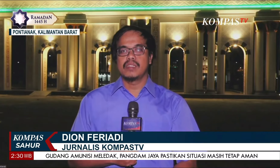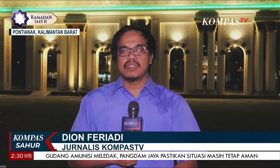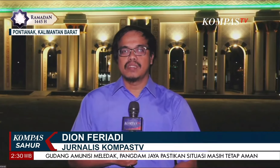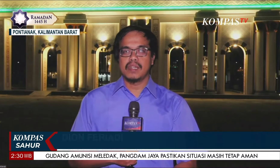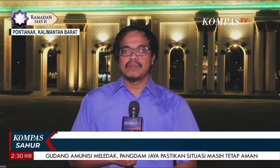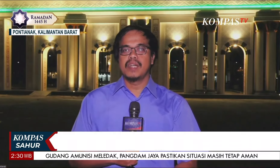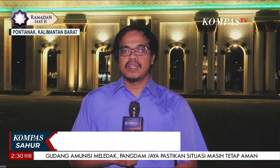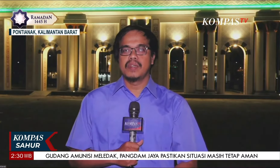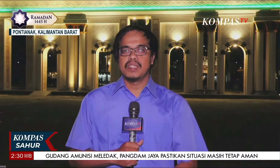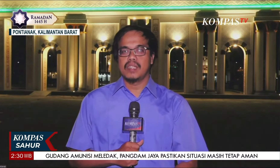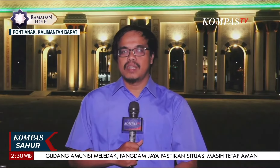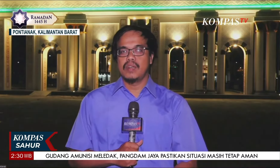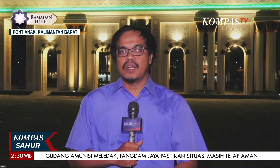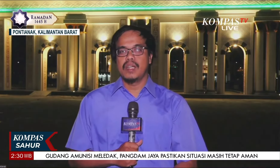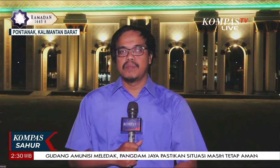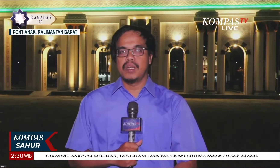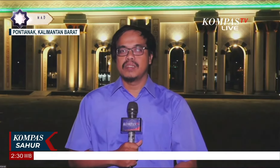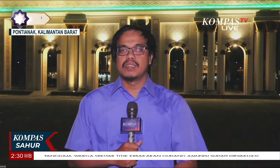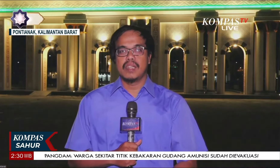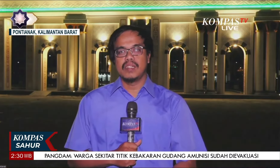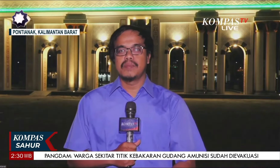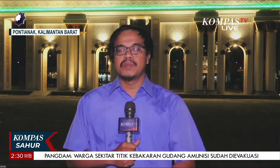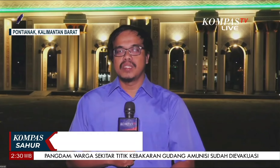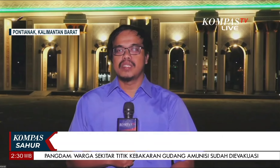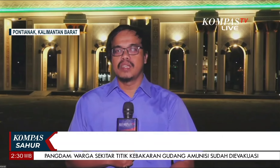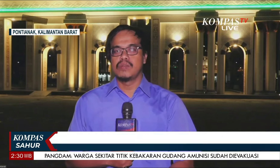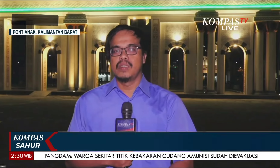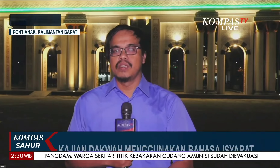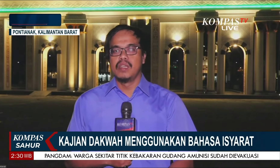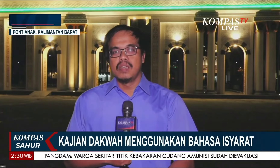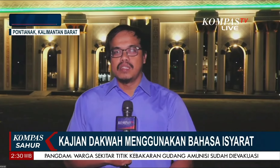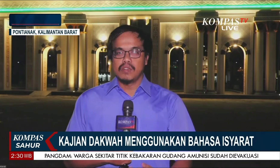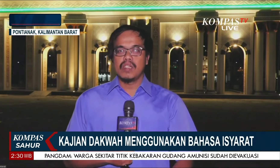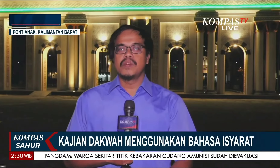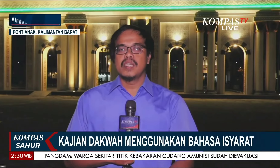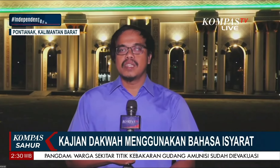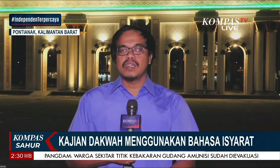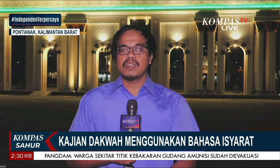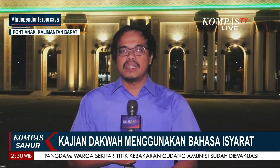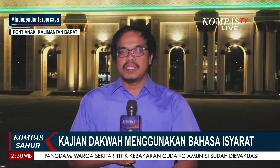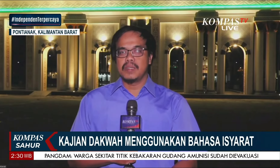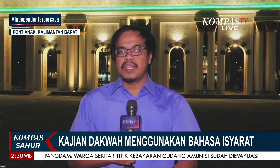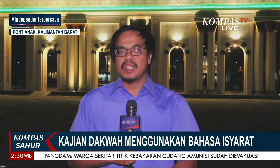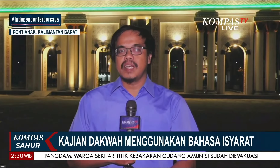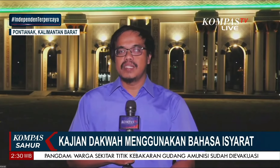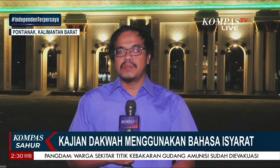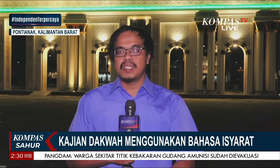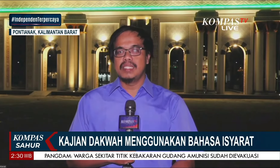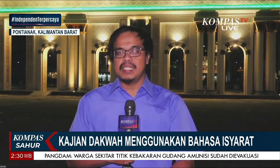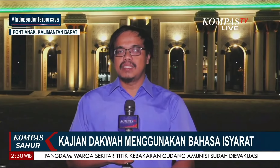tentang bagaimana cara dakwah agama terhadap teman kita yang tuli di Kota Pontianak Kalimantan Barat ada masjid di